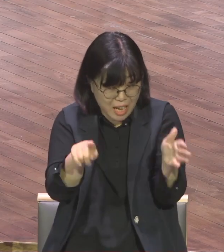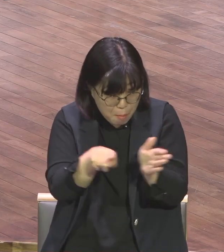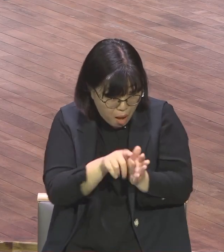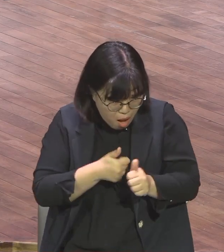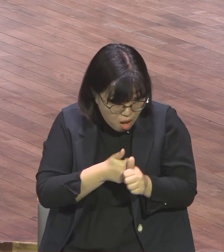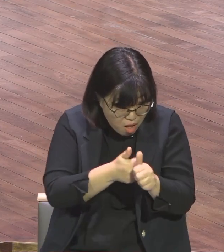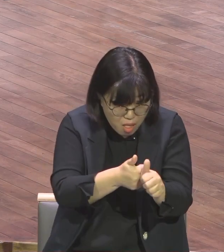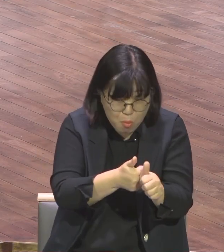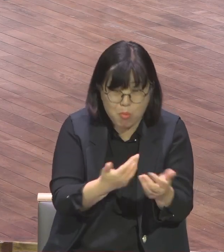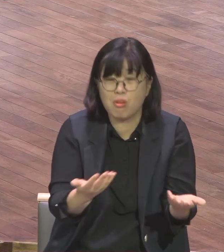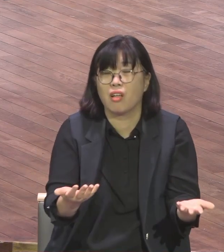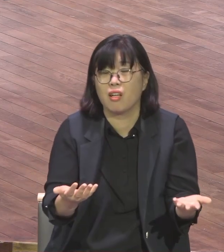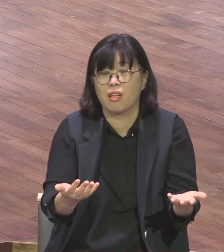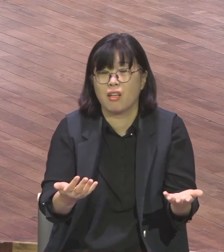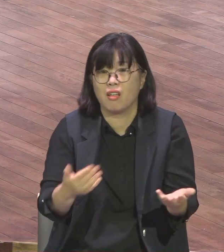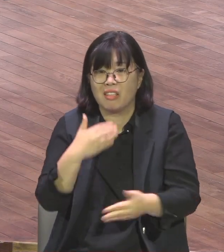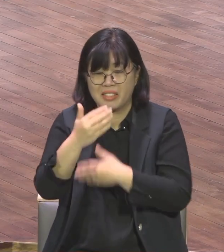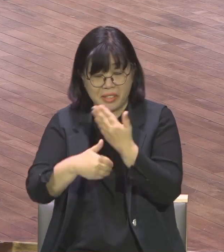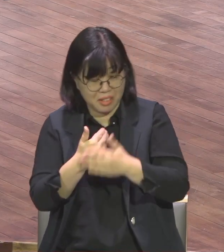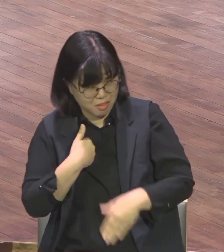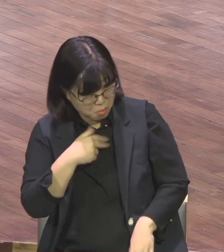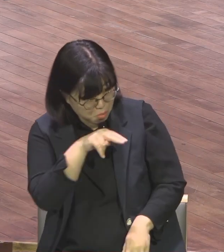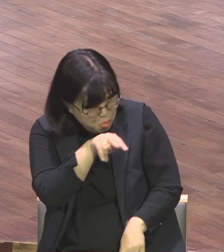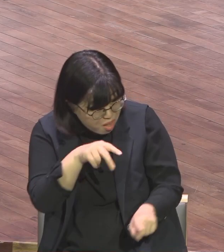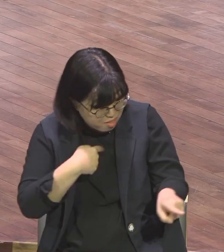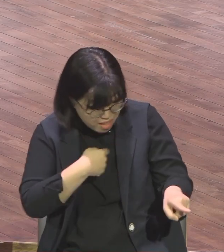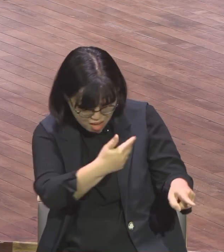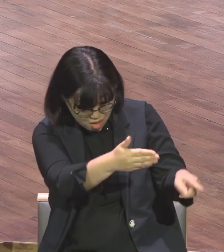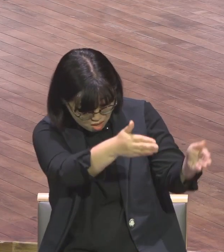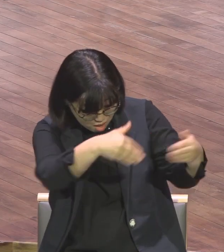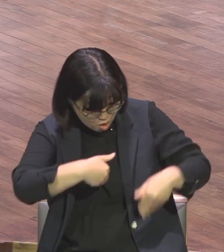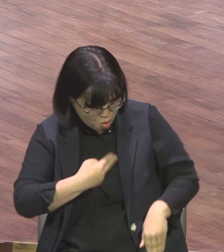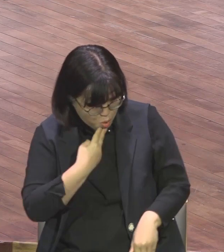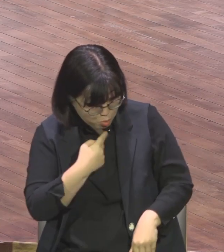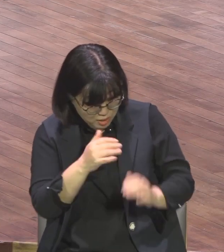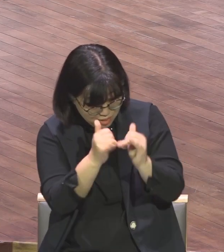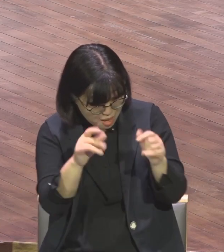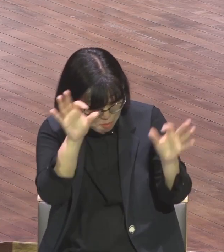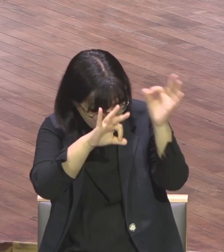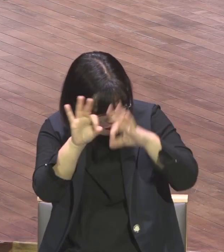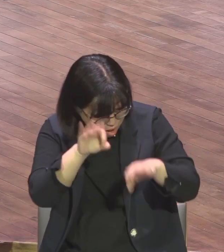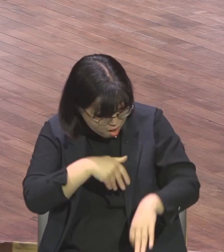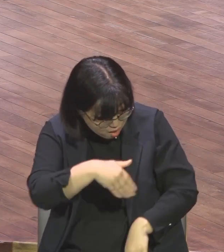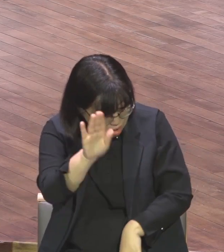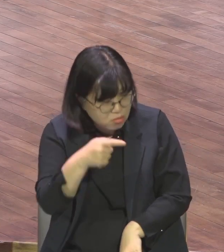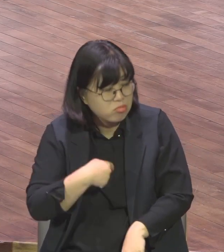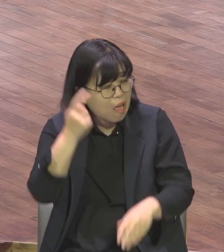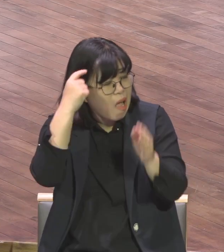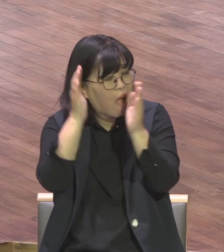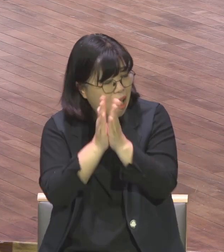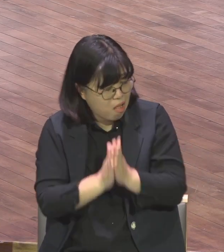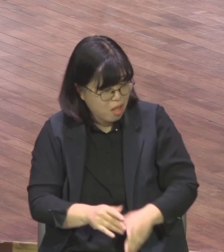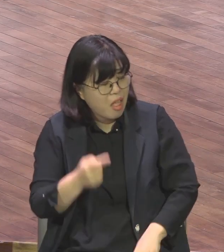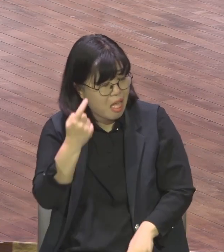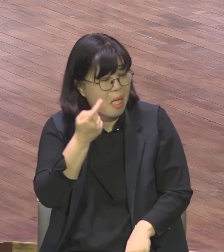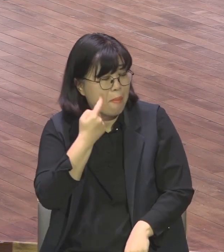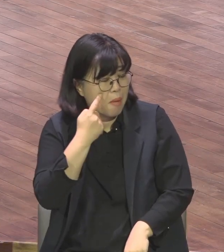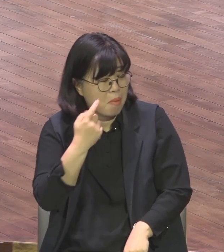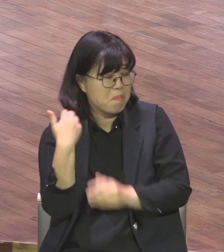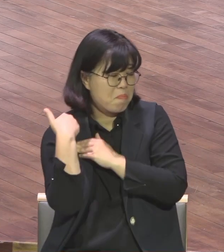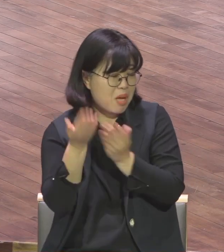사람 의지하면 하나님 손대고 사람도 손댄다니까. 네. 여러분 꼭